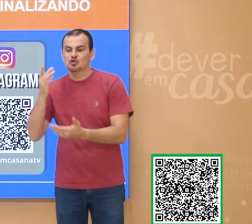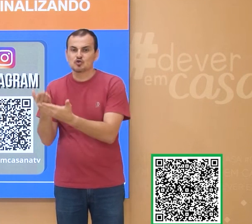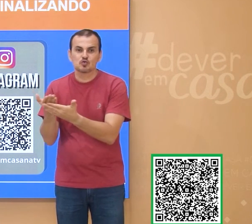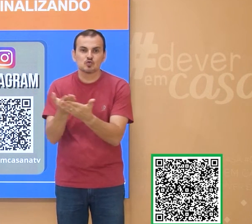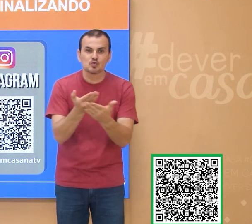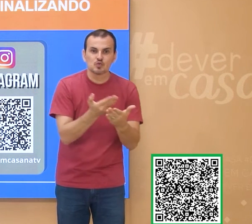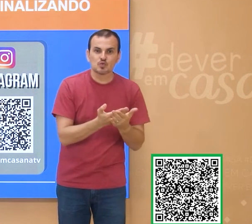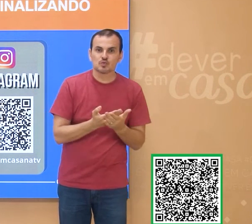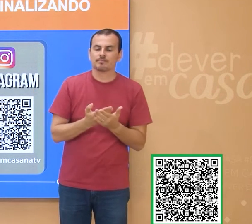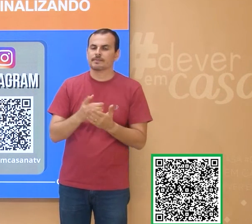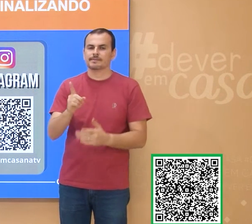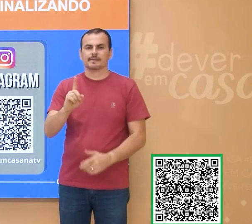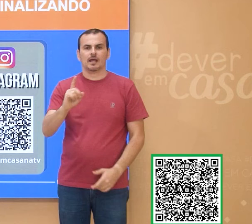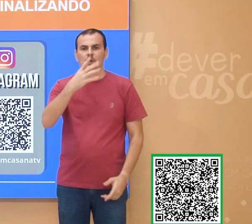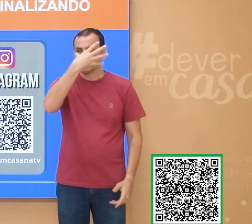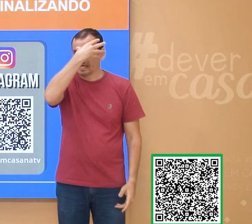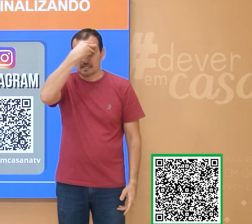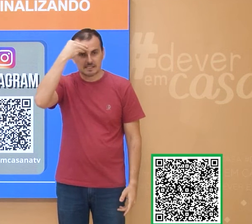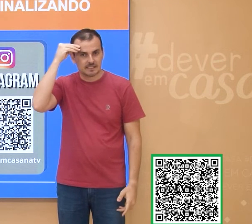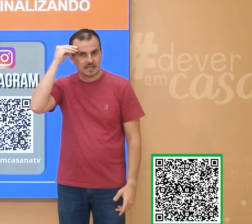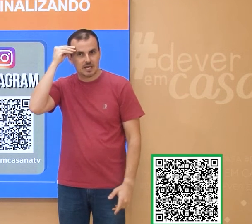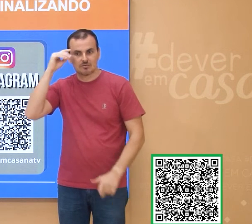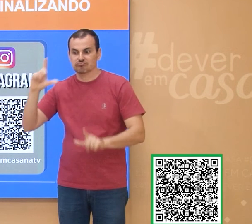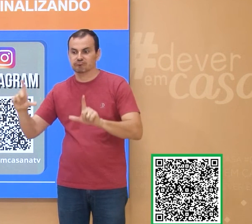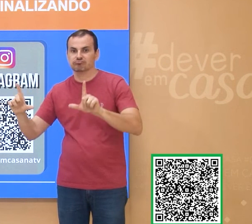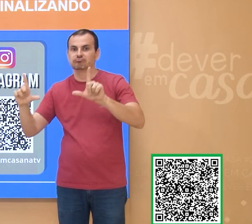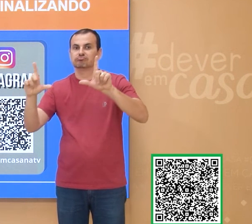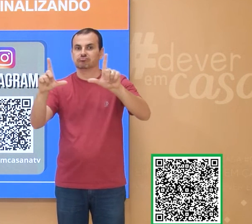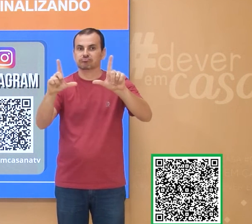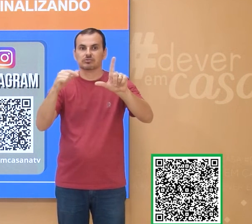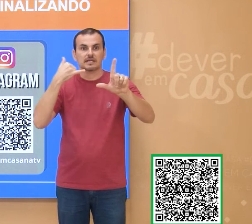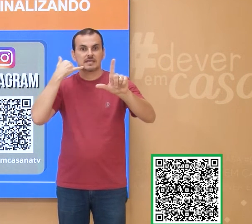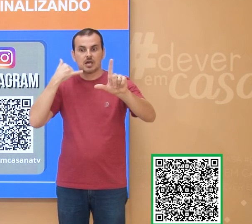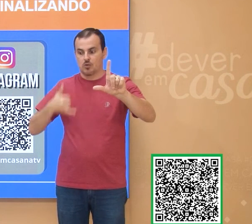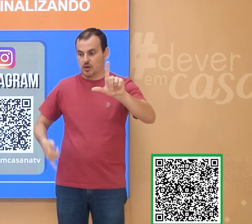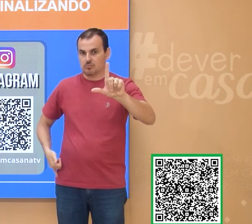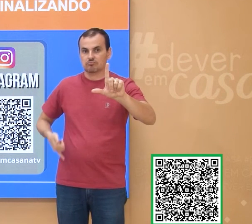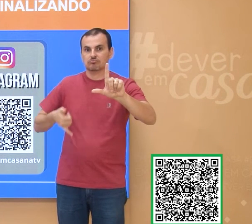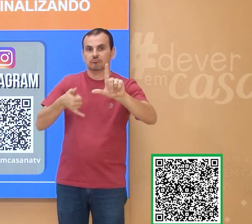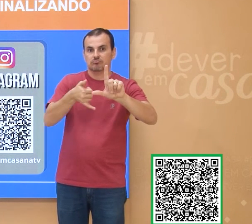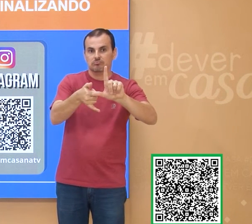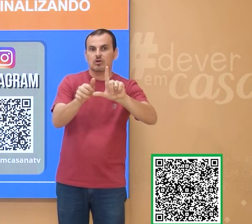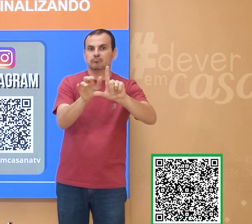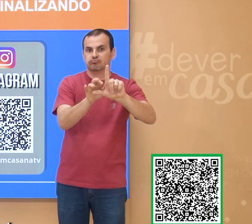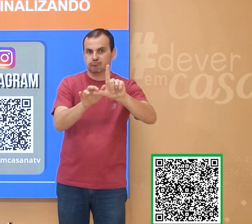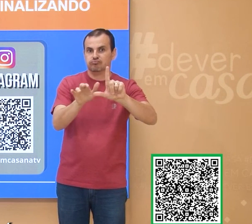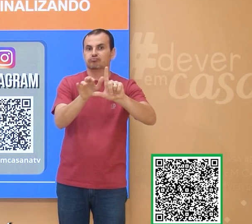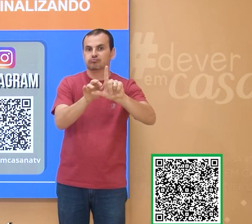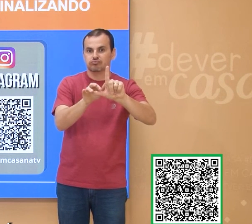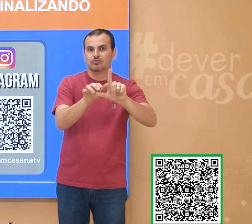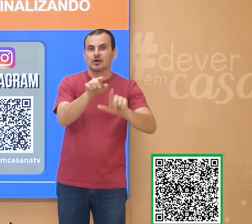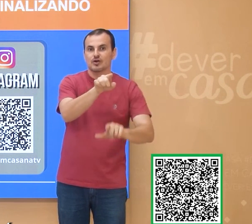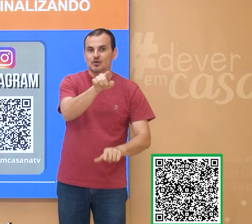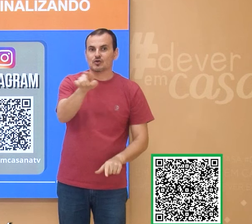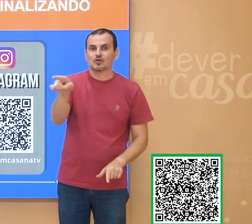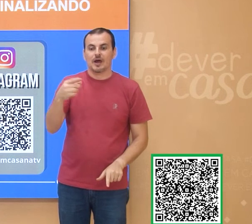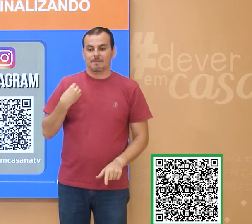Estudantes, não esqueçam, apontem a câmera do celular para o QR Code que aparecerá na tela